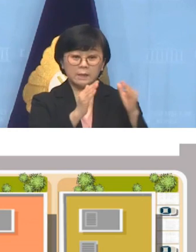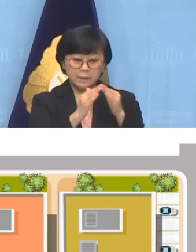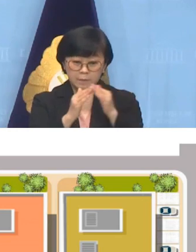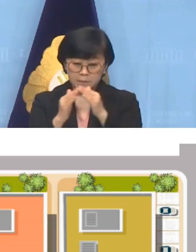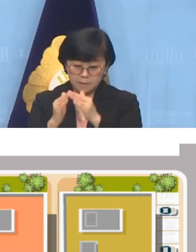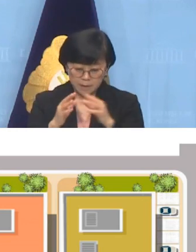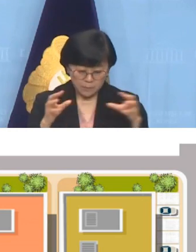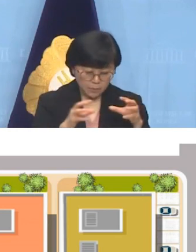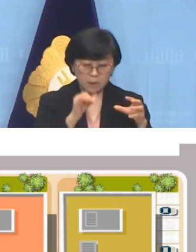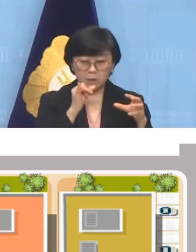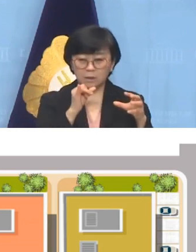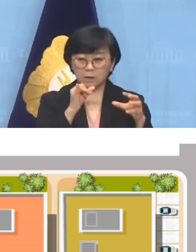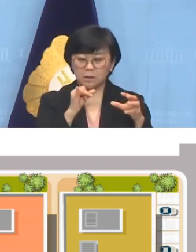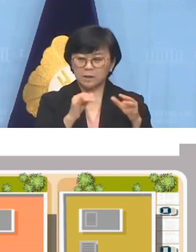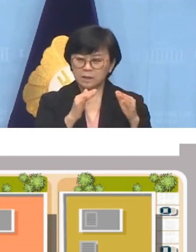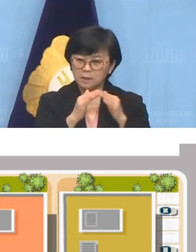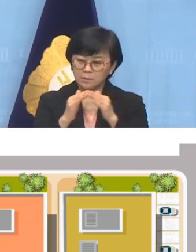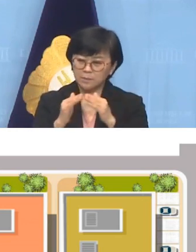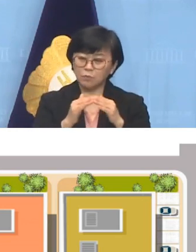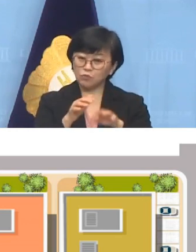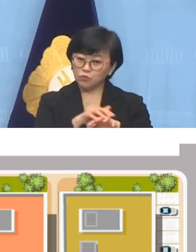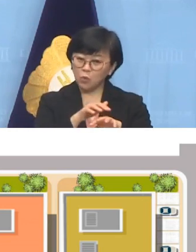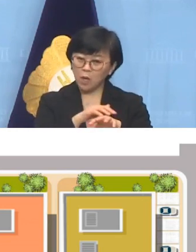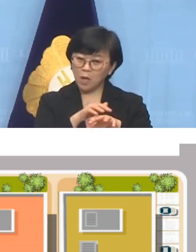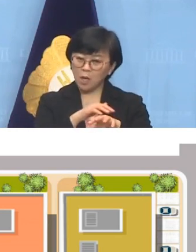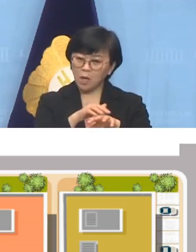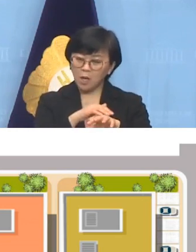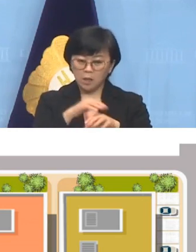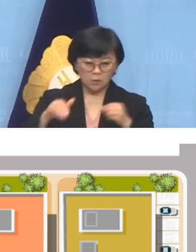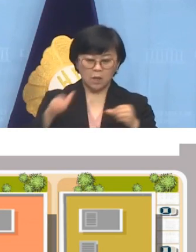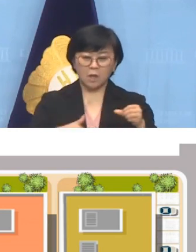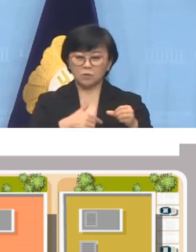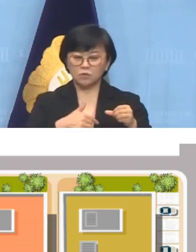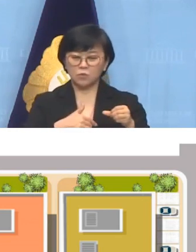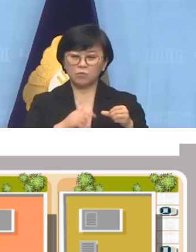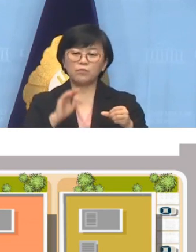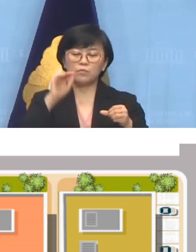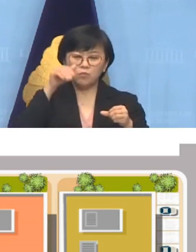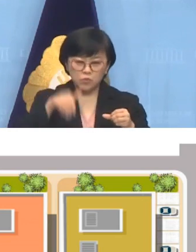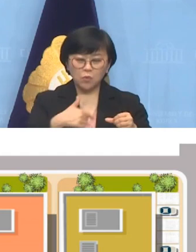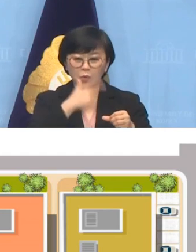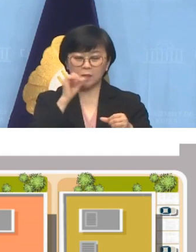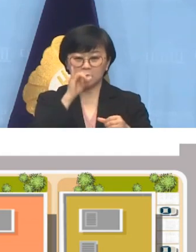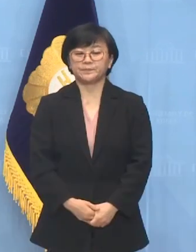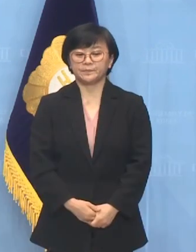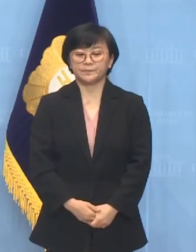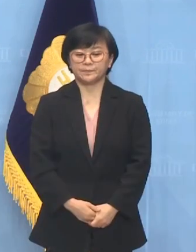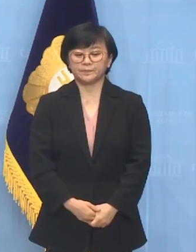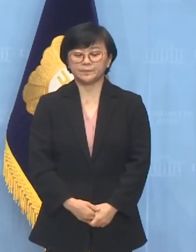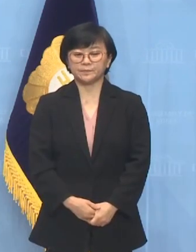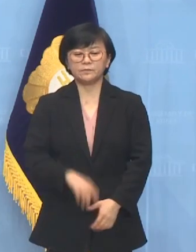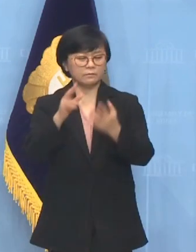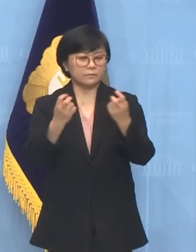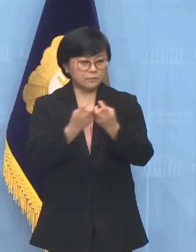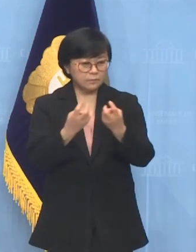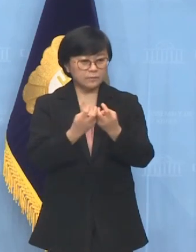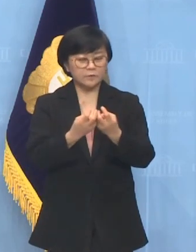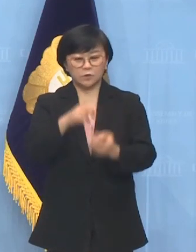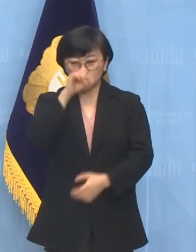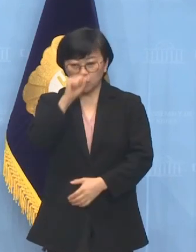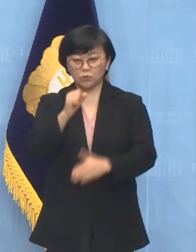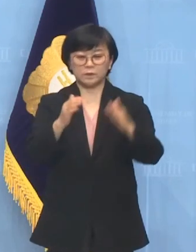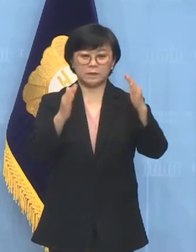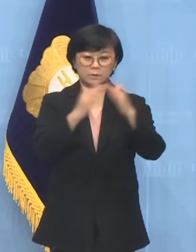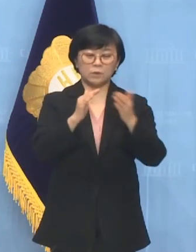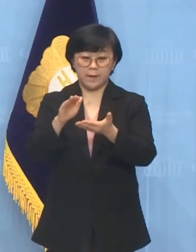주택들이 다닥다닥 붙어있는 매우 주거가 동네가 열악한 상태의 그런 주택단지들을 대상으로 합니다. 어떻게 하면 좀 더 양질의